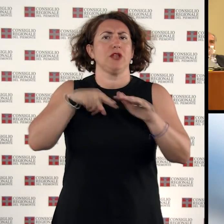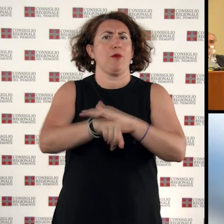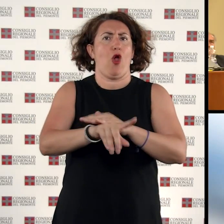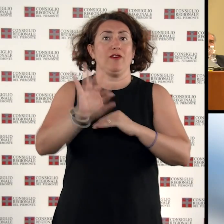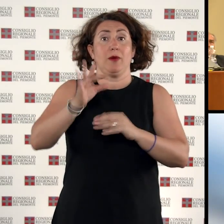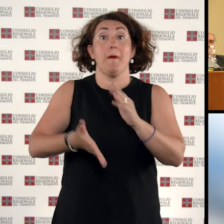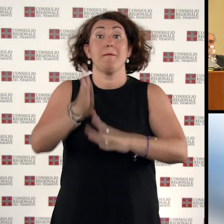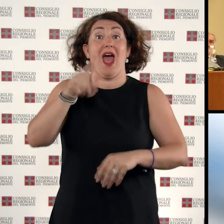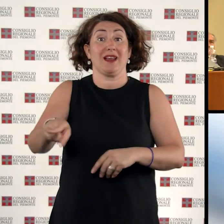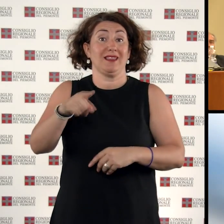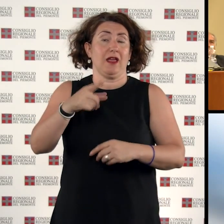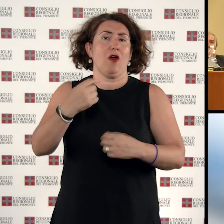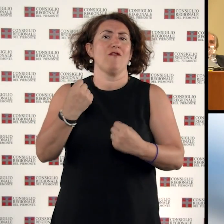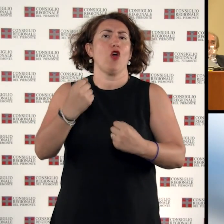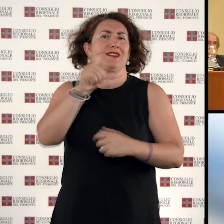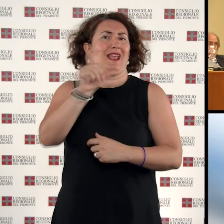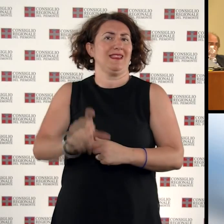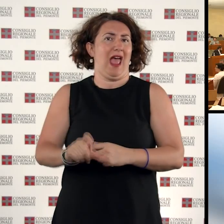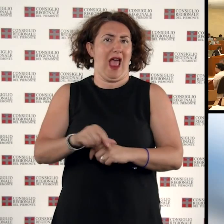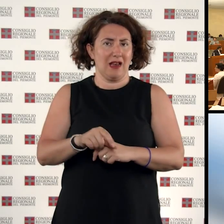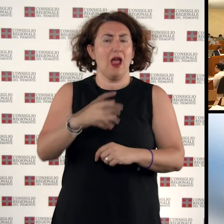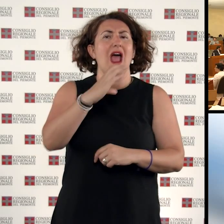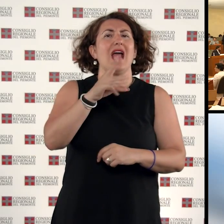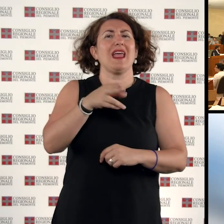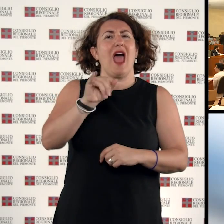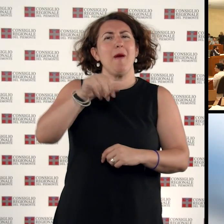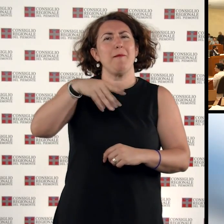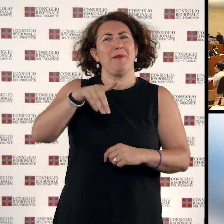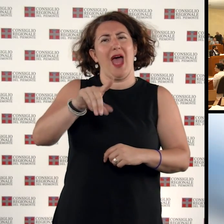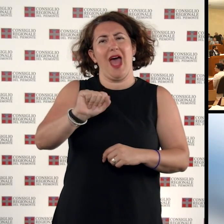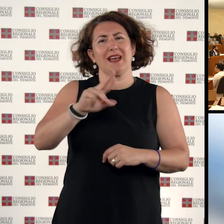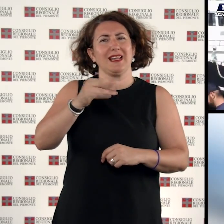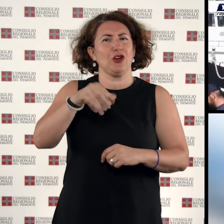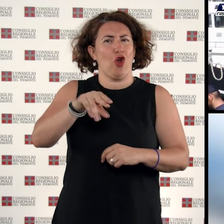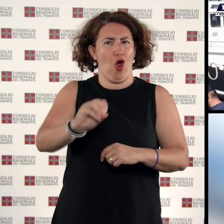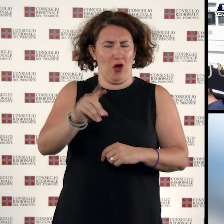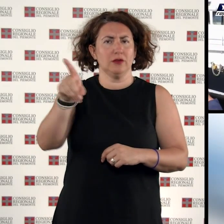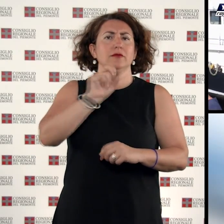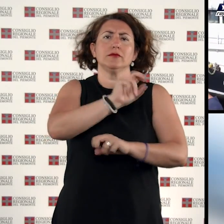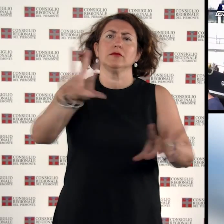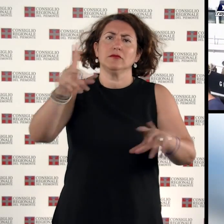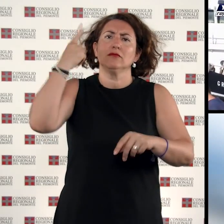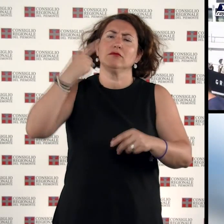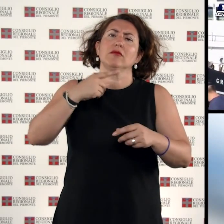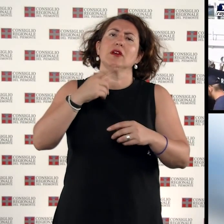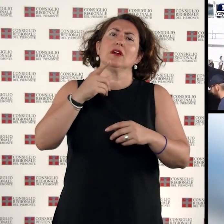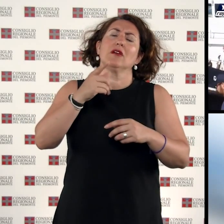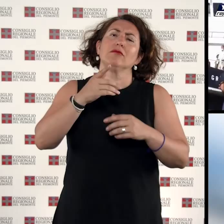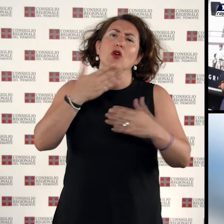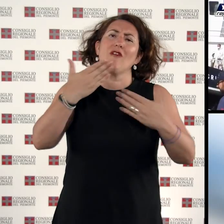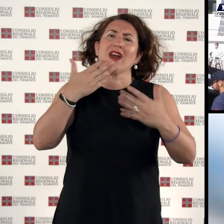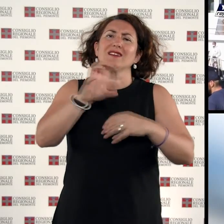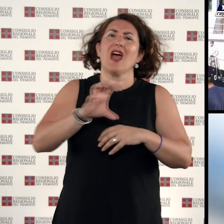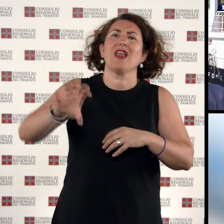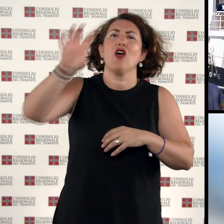Italia. Chiamparino ha ricordato che la conferenza dei presidenti di regione nel 2014 ha stabilito di equilibrare la presenza dei